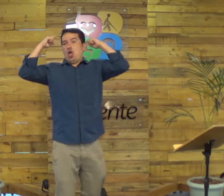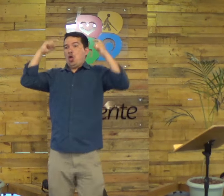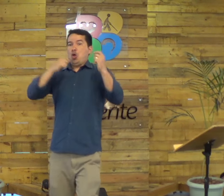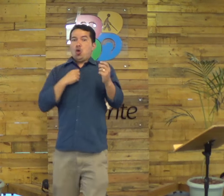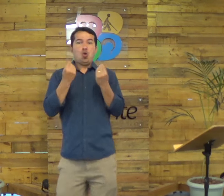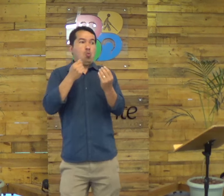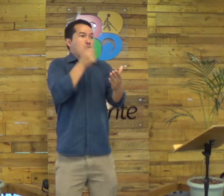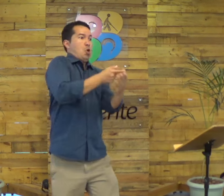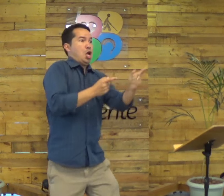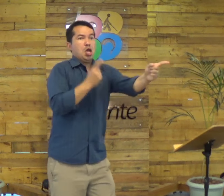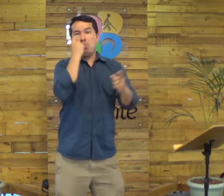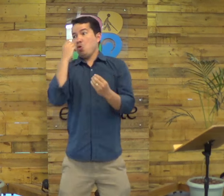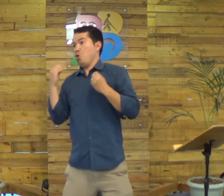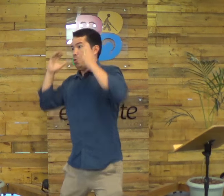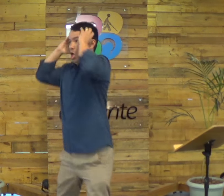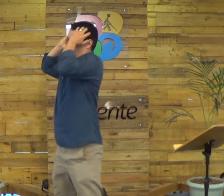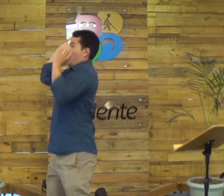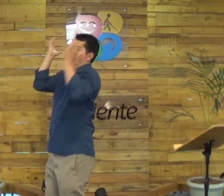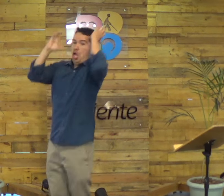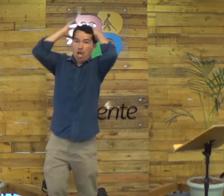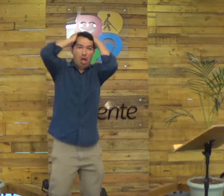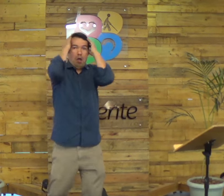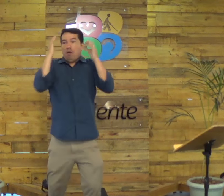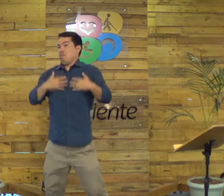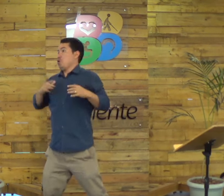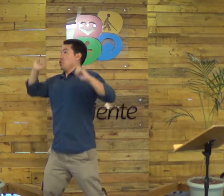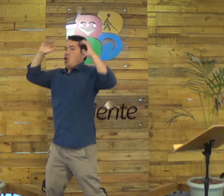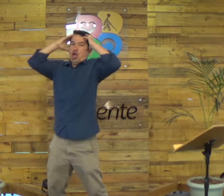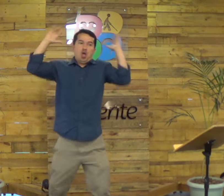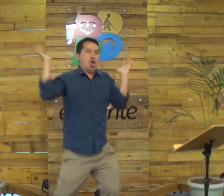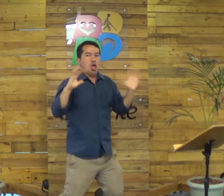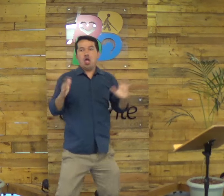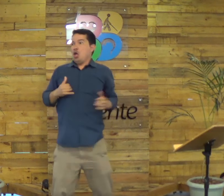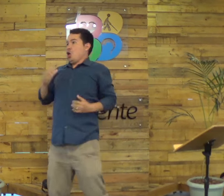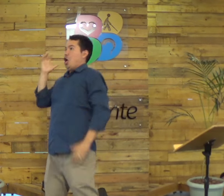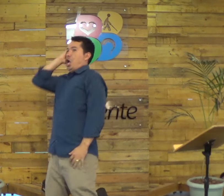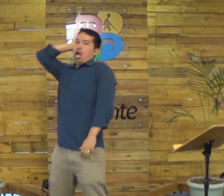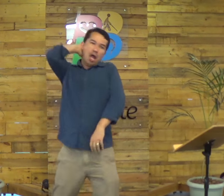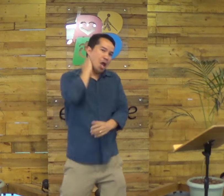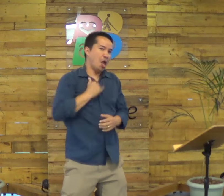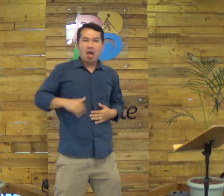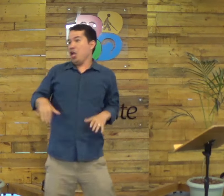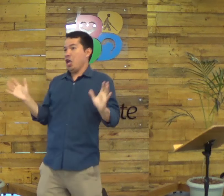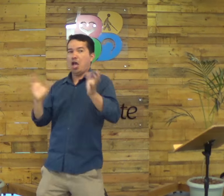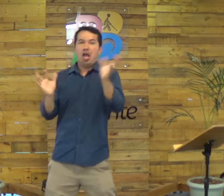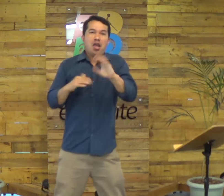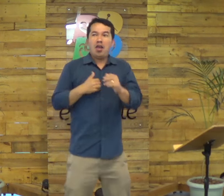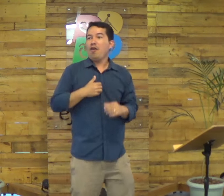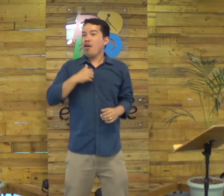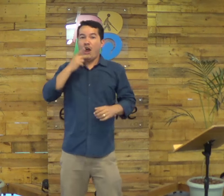Eu poderia até me preocupar, aí como é que eu vou pagar? agora, eu não sei o vou ter que tirar pra fazer isso, ele precisa, não sei o que, e agora?